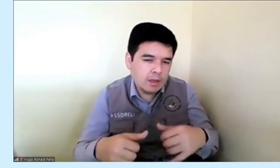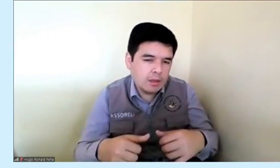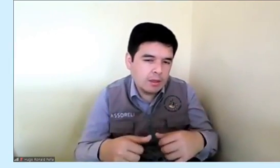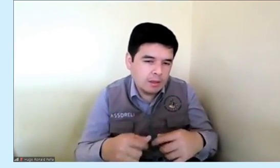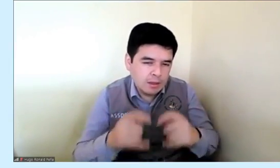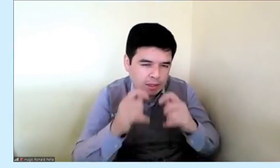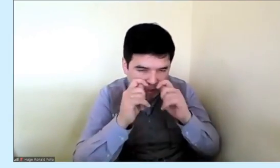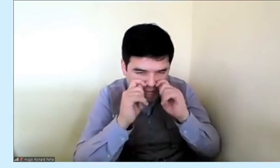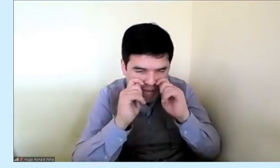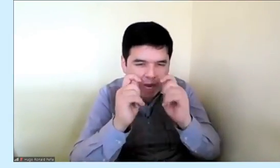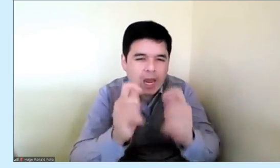Juguetes